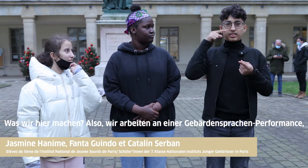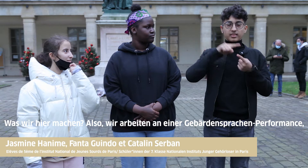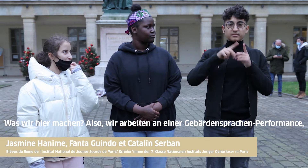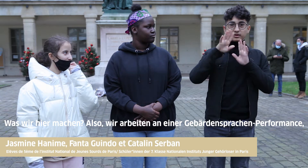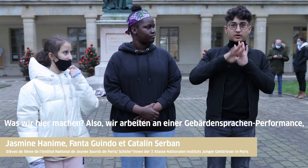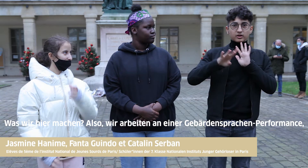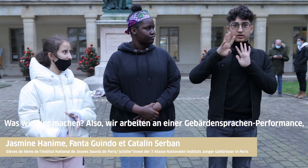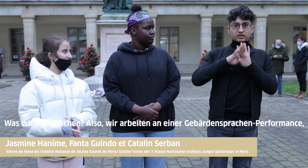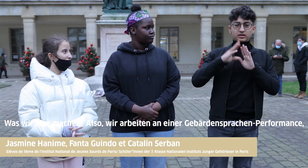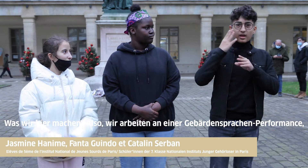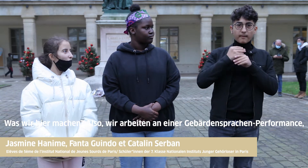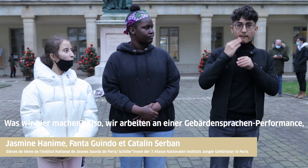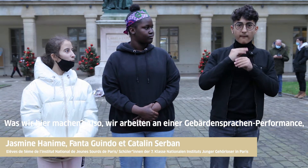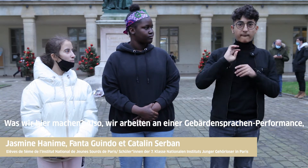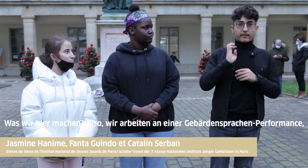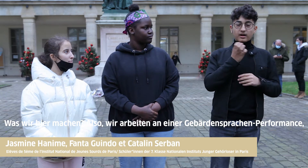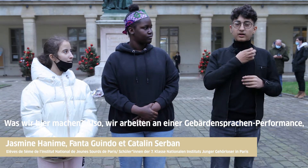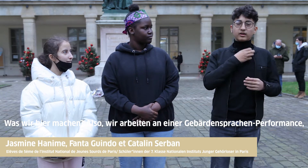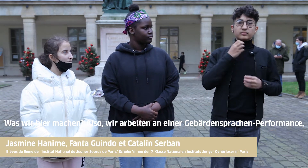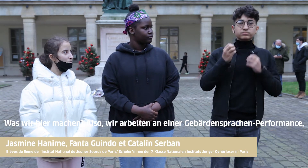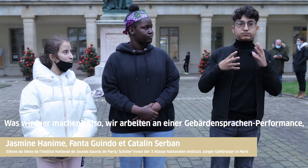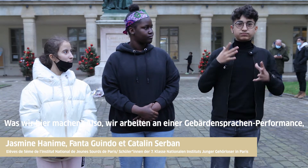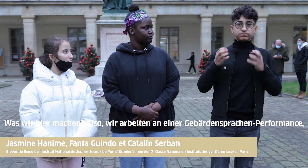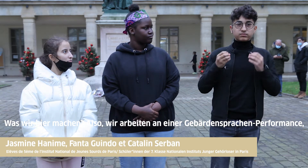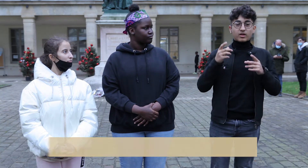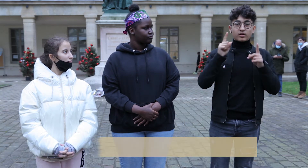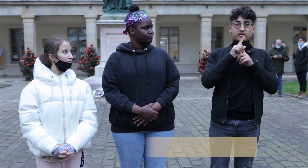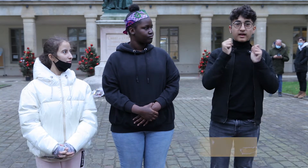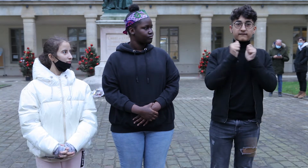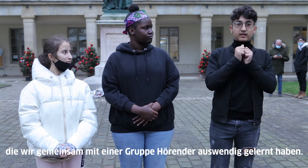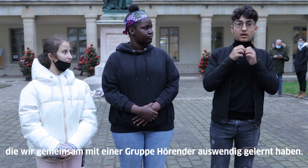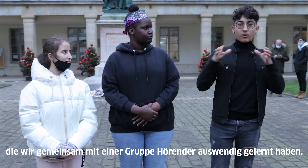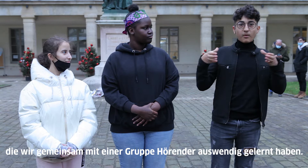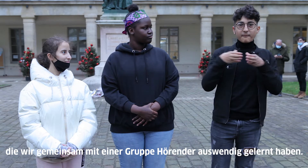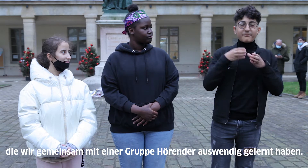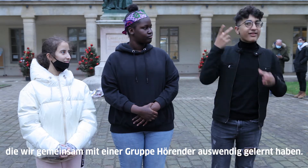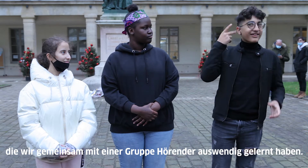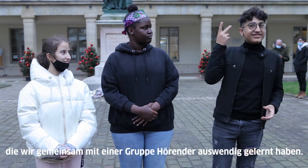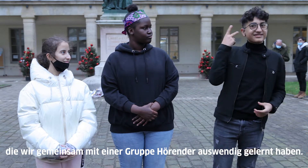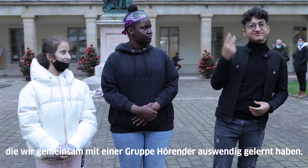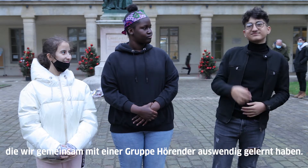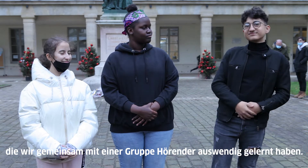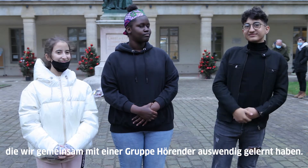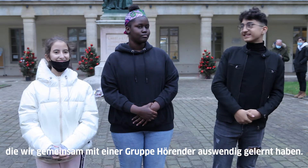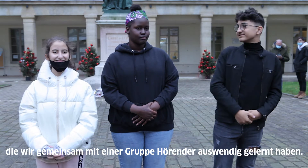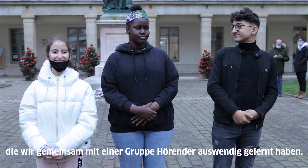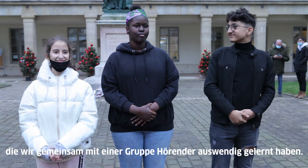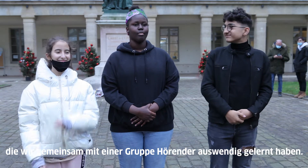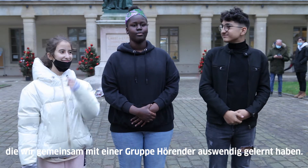Là, qu'est-ce qu'on fait? Allez, on est en train de faire un chansigne qu'on a appris par cœur avec un groupe d'entendants.